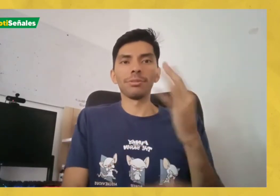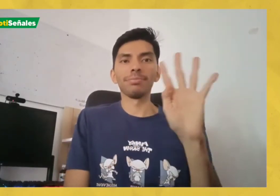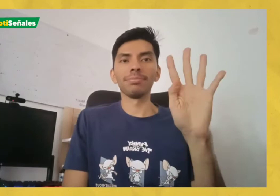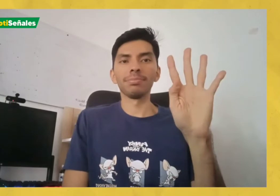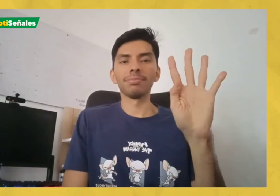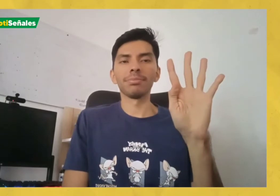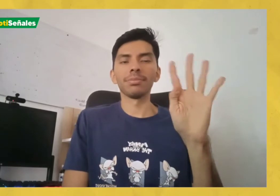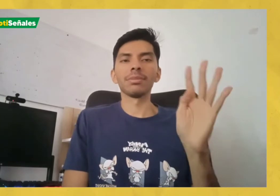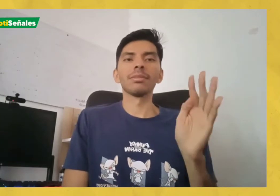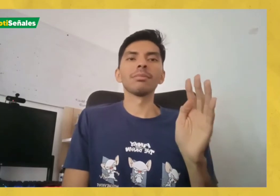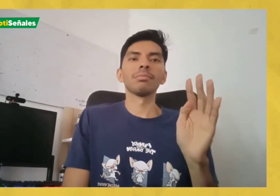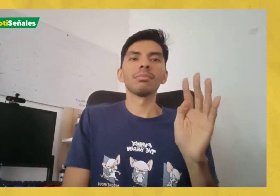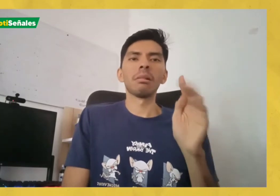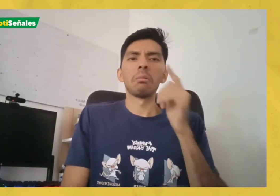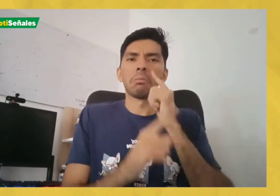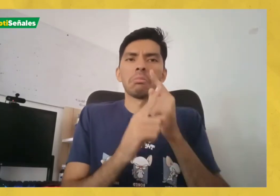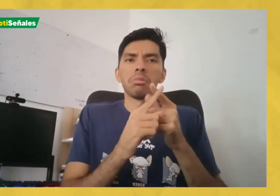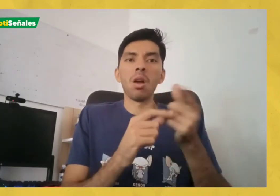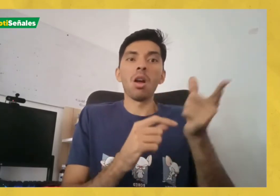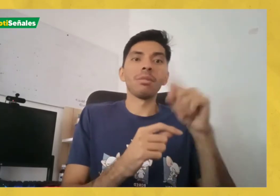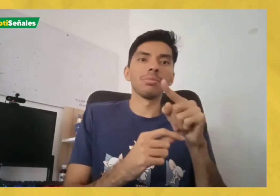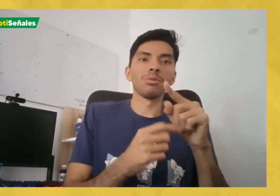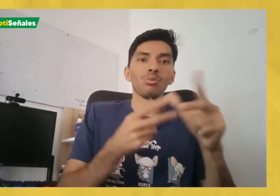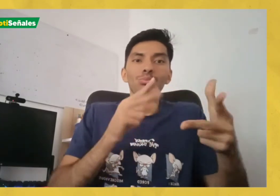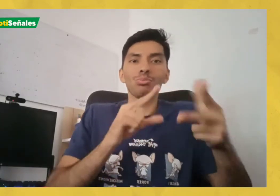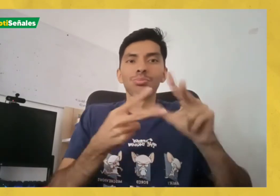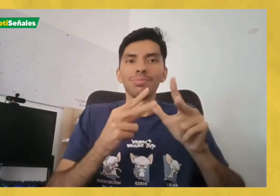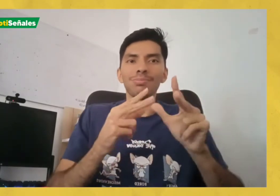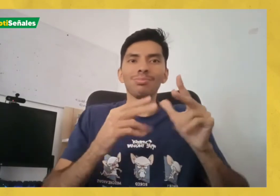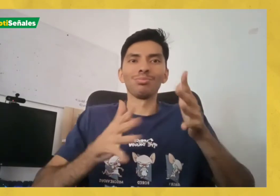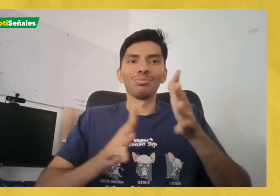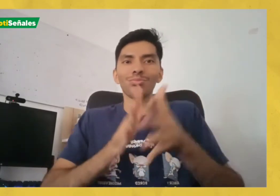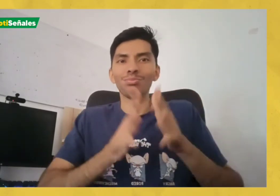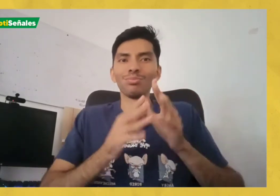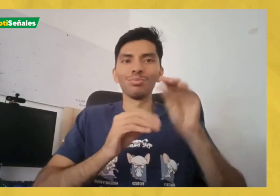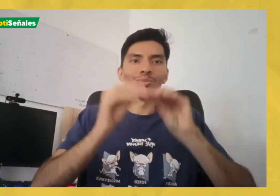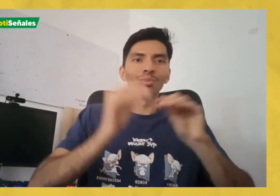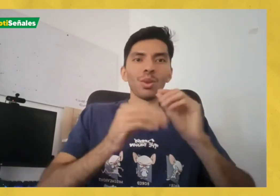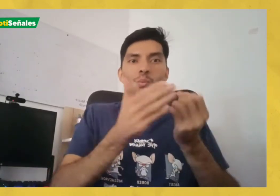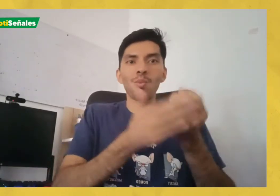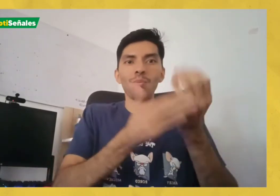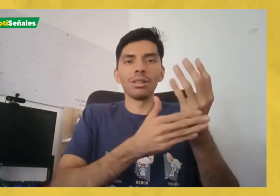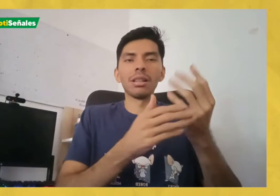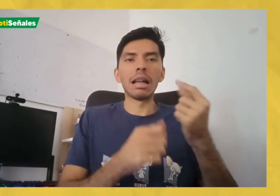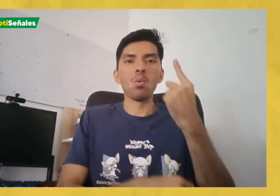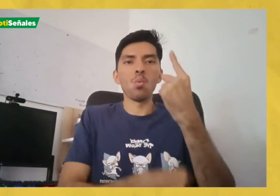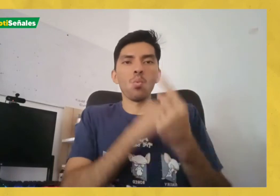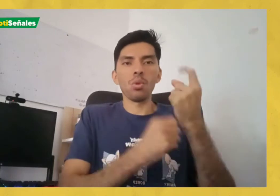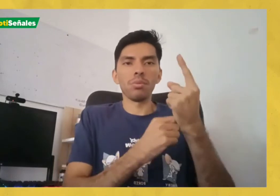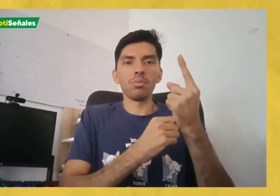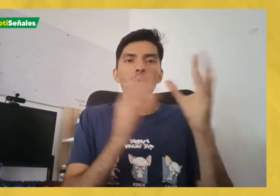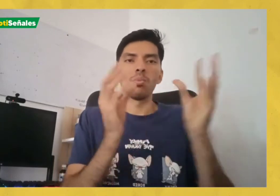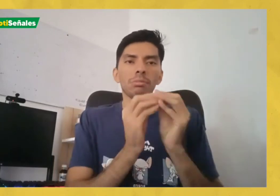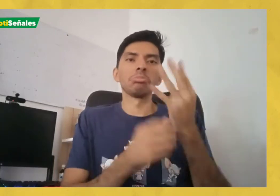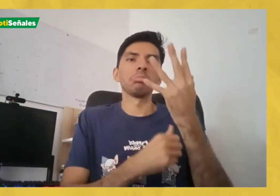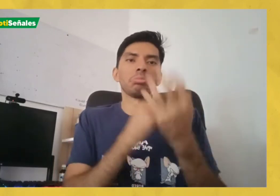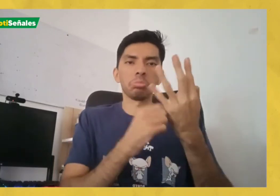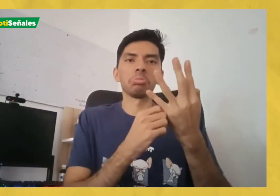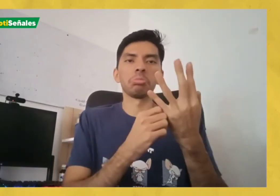diseños que han evolucionado dado a que tengo cuatro años de trayectoria contando el año que llevo trabajando con animación 3d en productos que